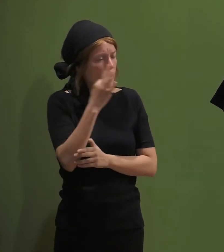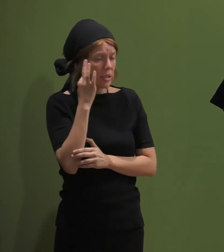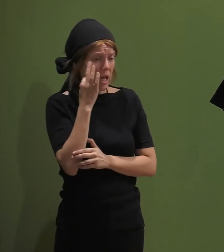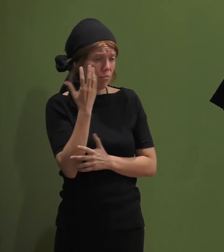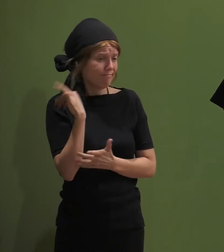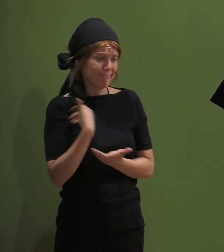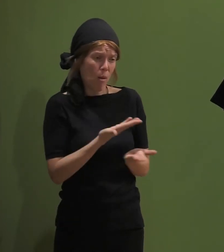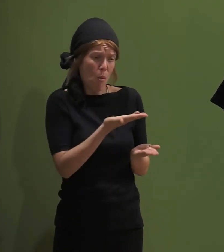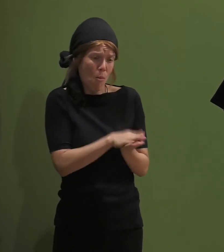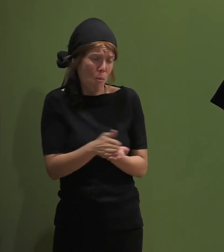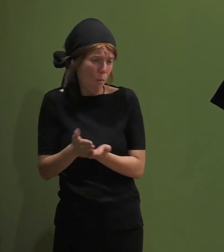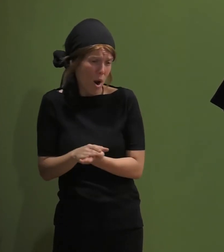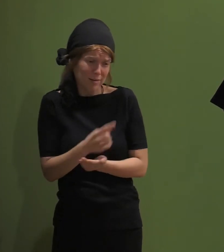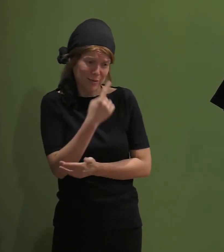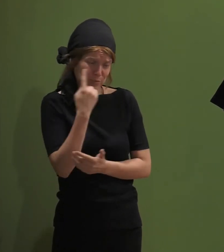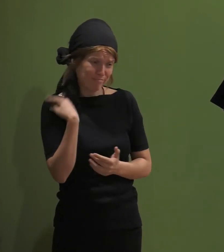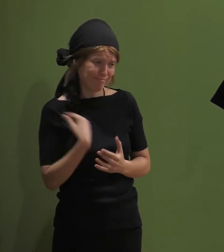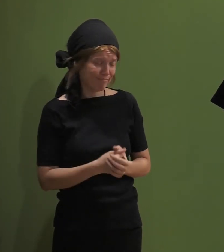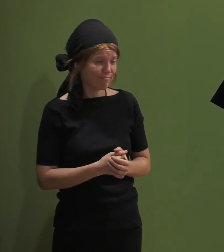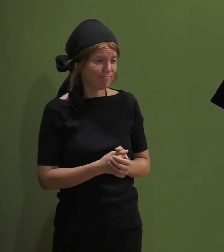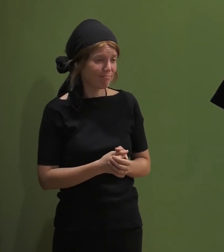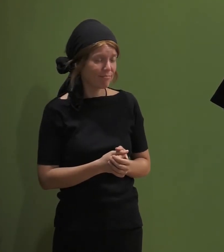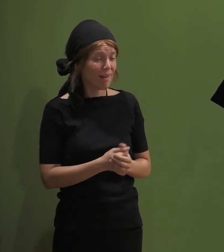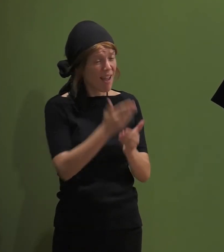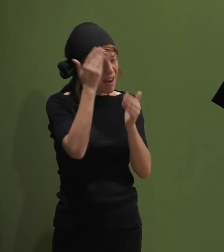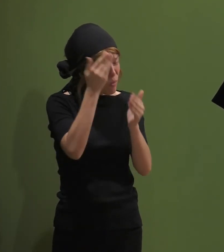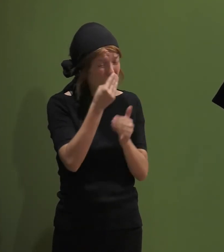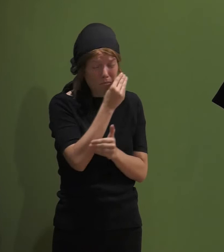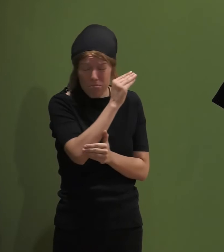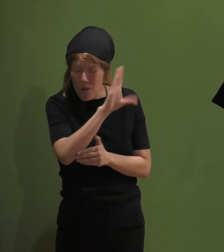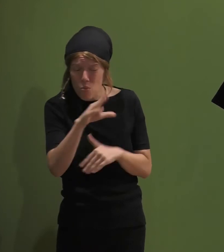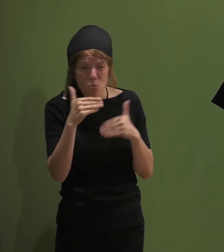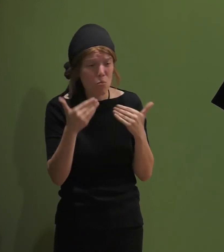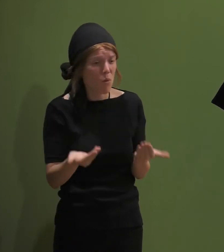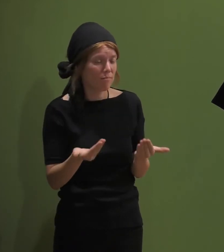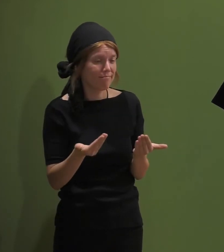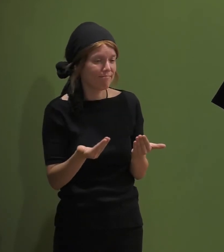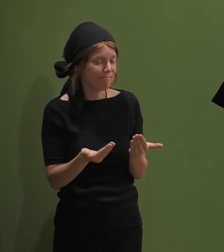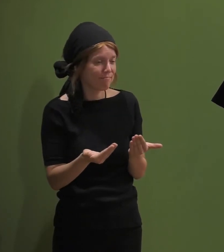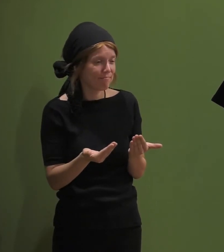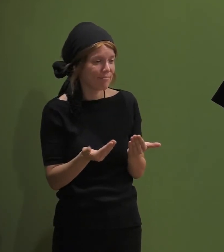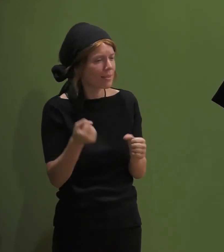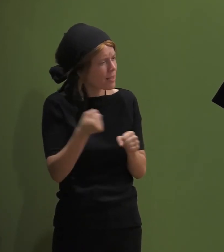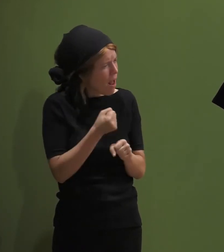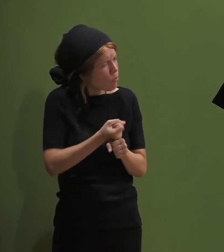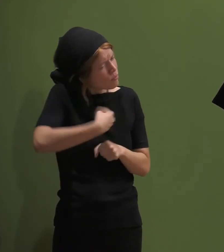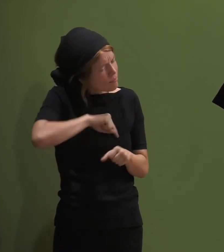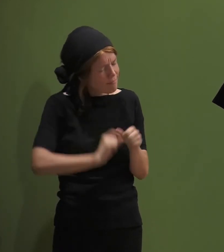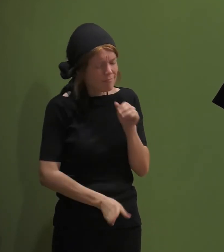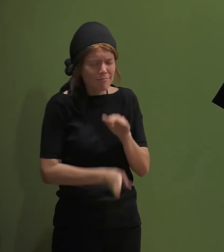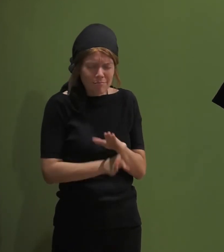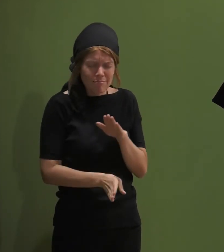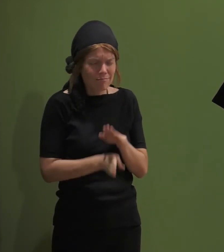para siempre en el pasado curso académico. Nuestro mejor tributo es, sin duda, seguir realizando nuestra labor con